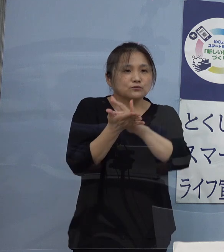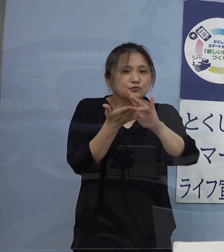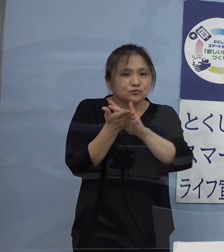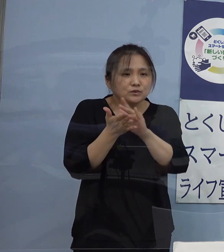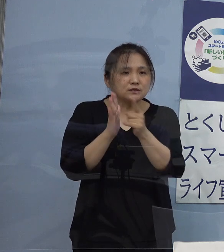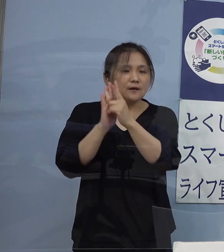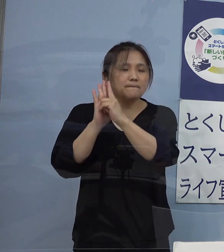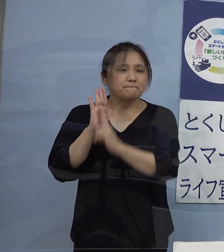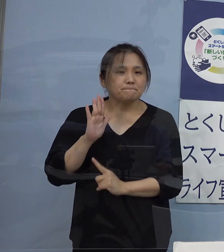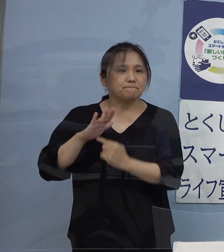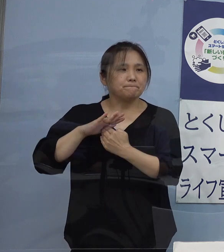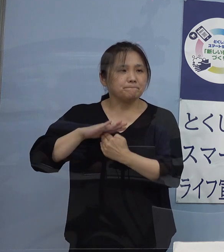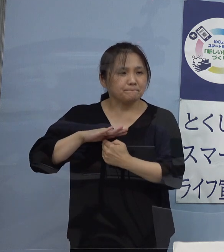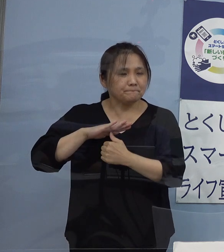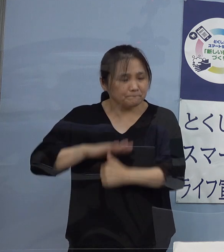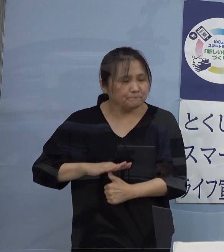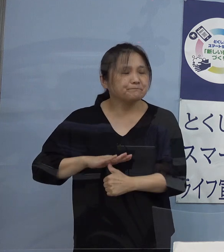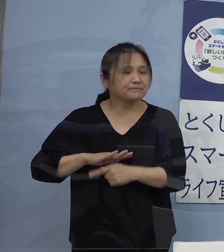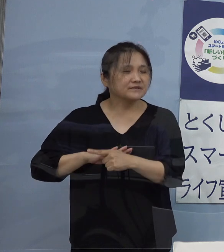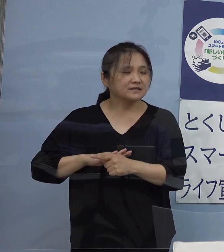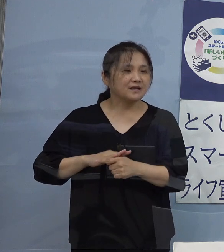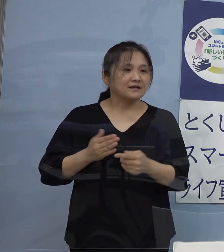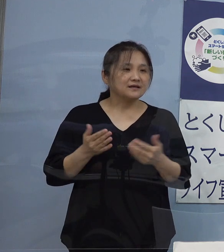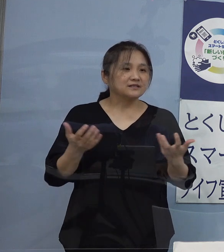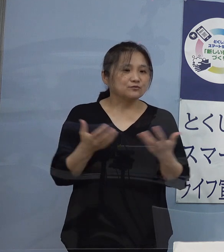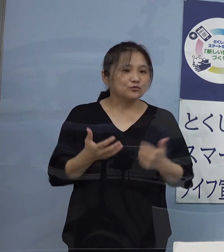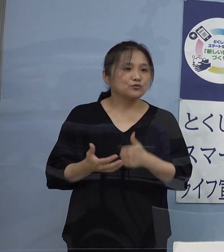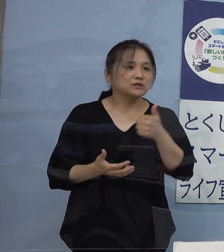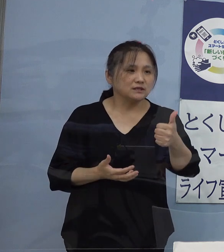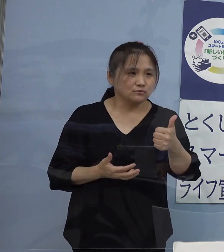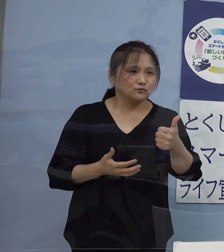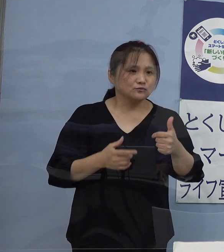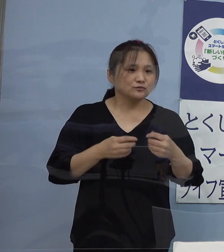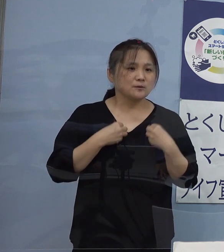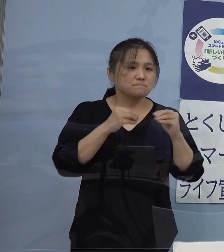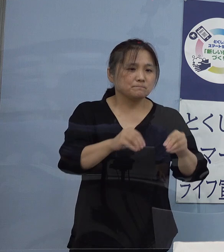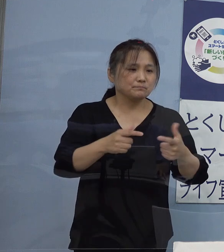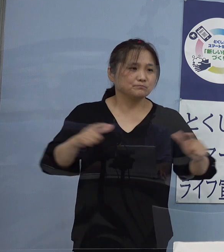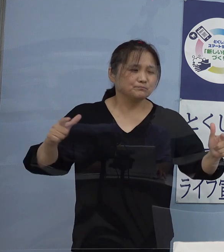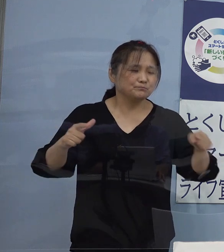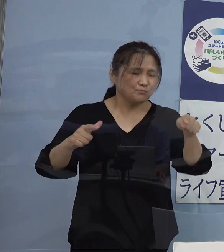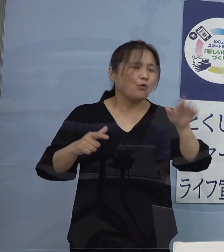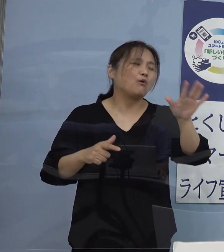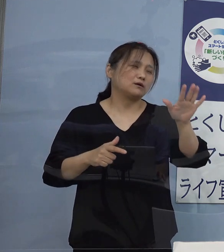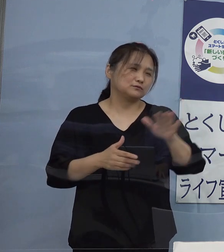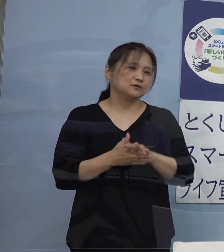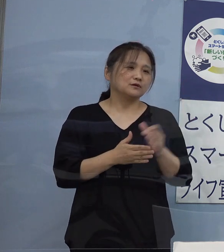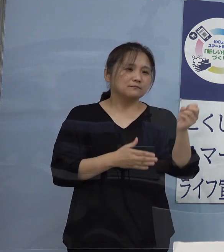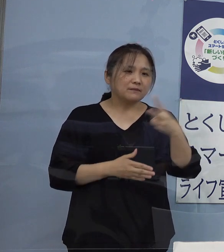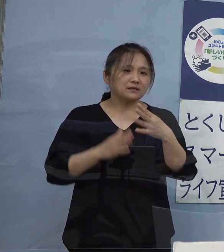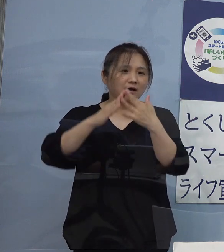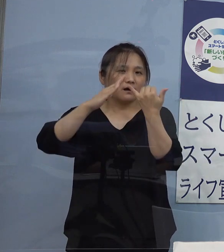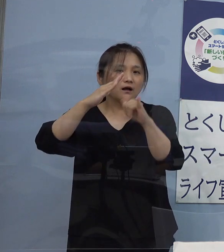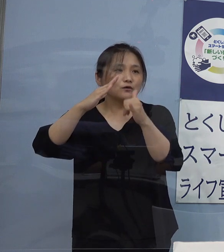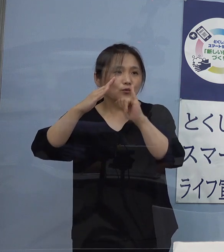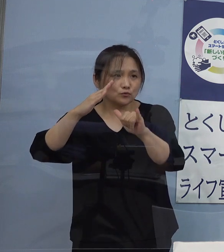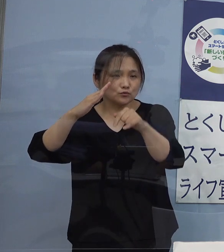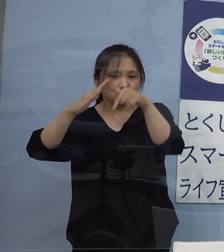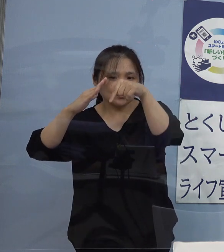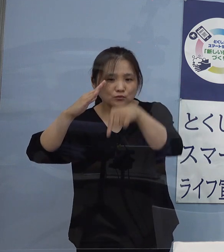染を拡大をさせてしまうと。まあ、こうした点もありましたし、あるいはご家族から移